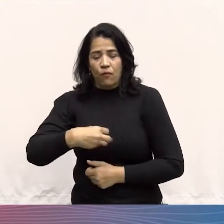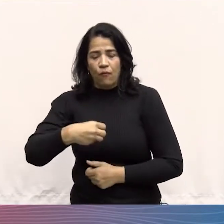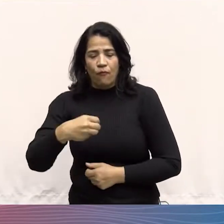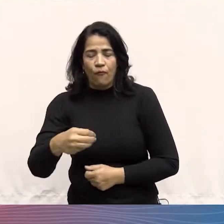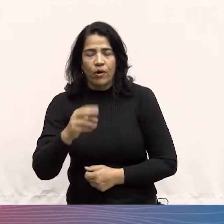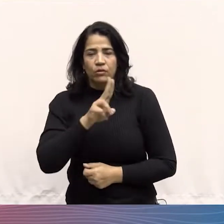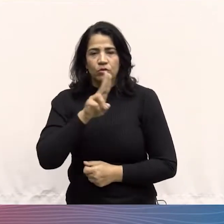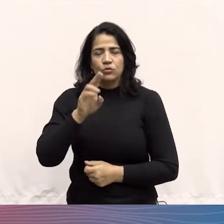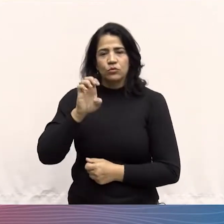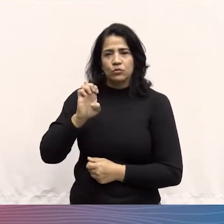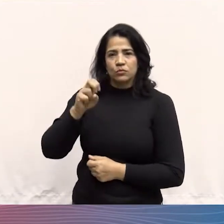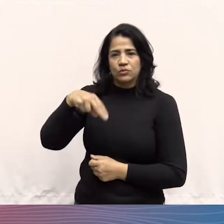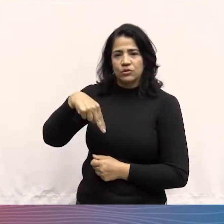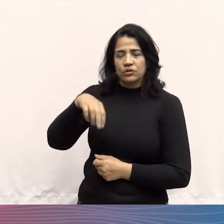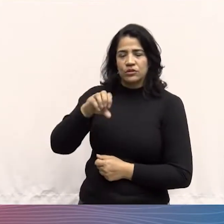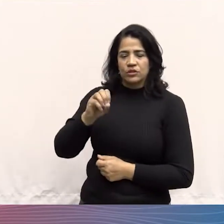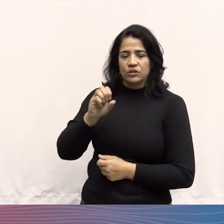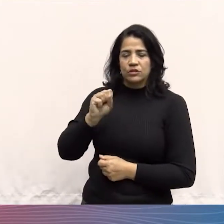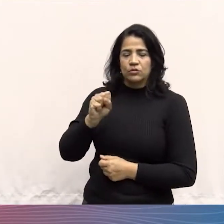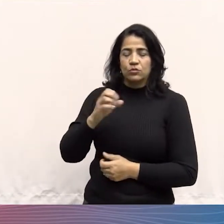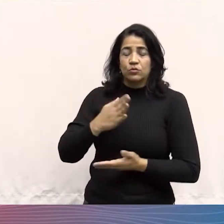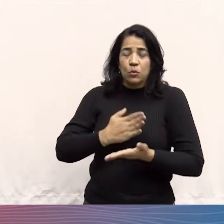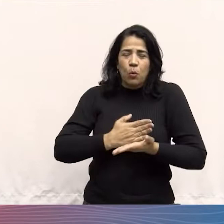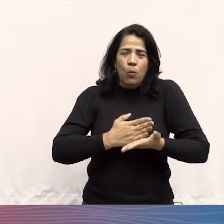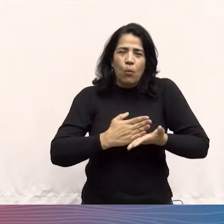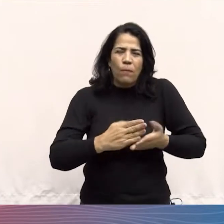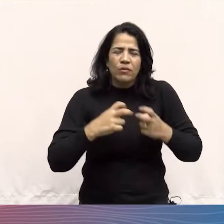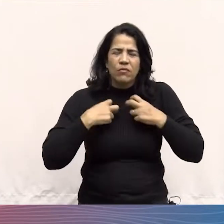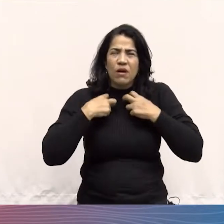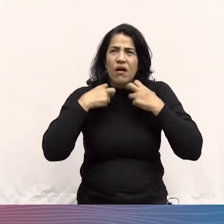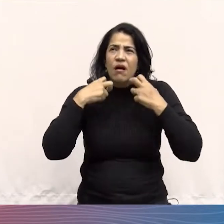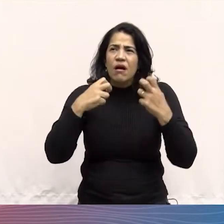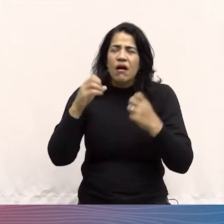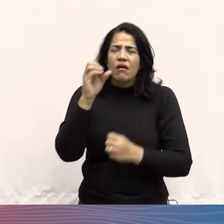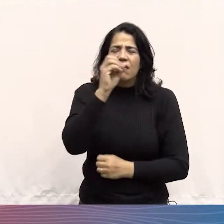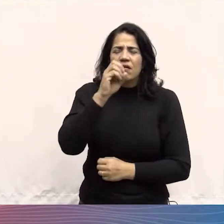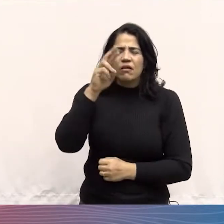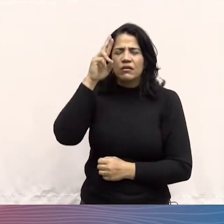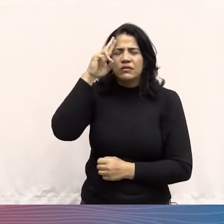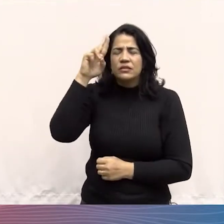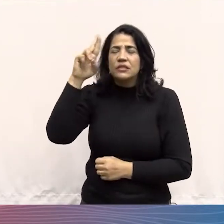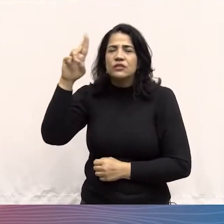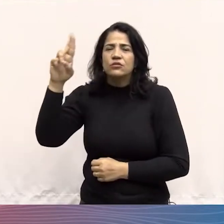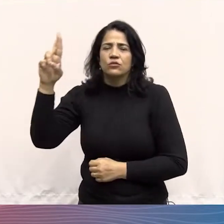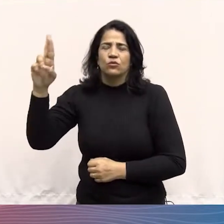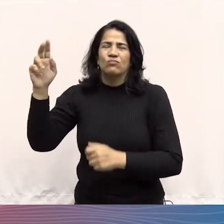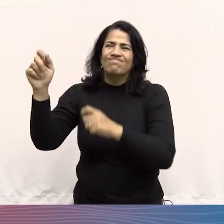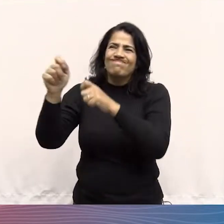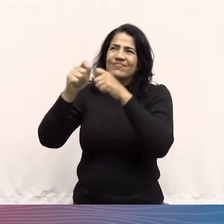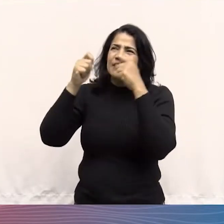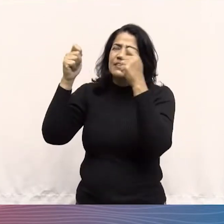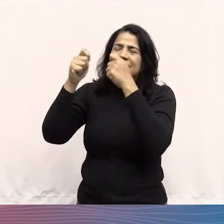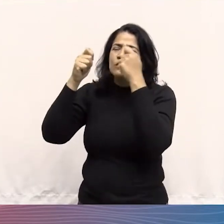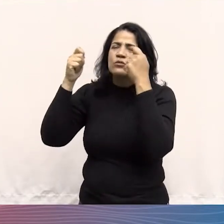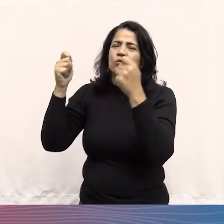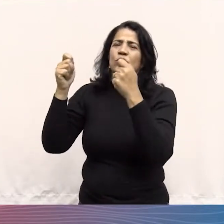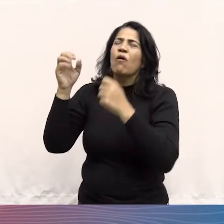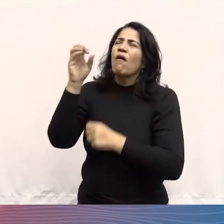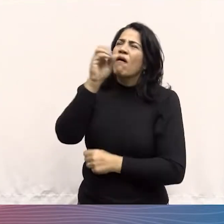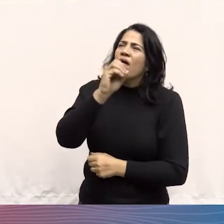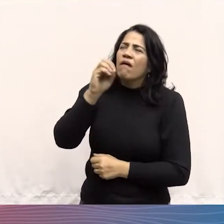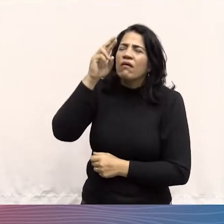começou a invocar o nome do Senhor. Oh, aleluia! Oh,